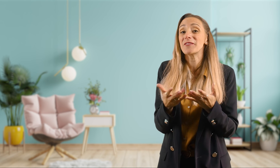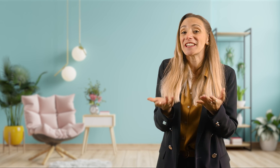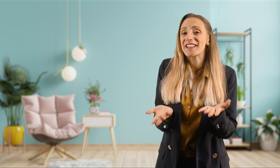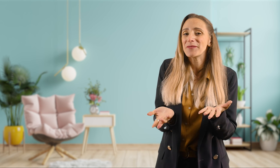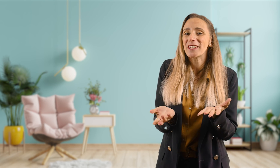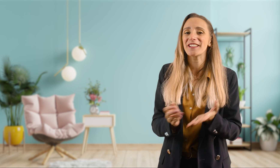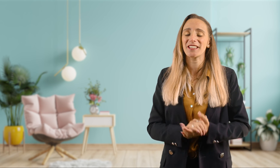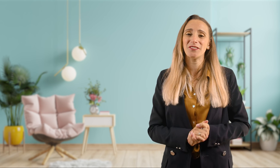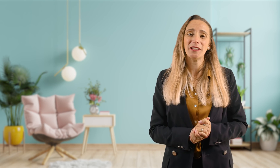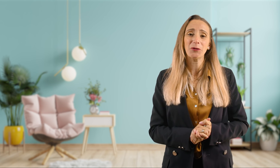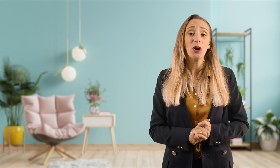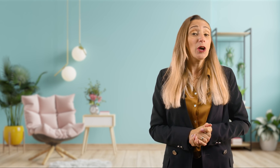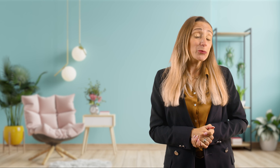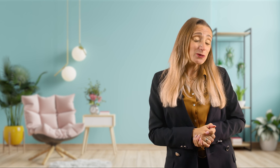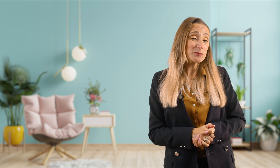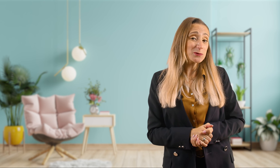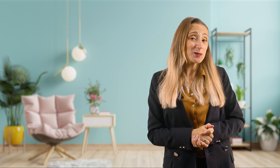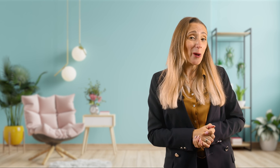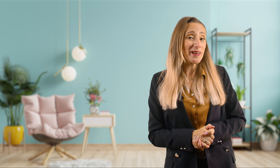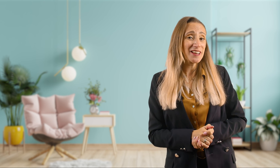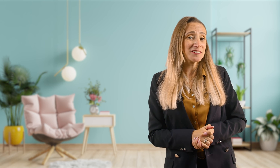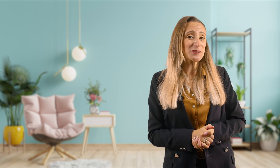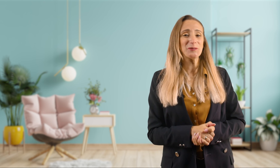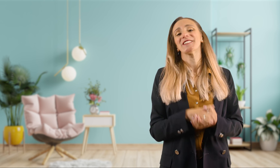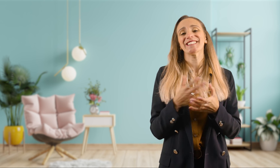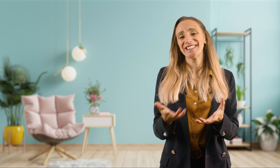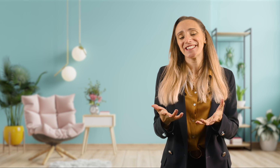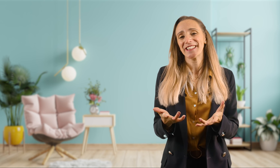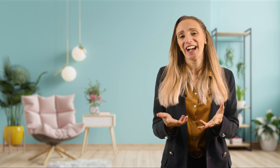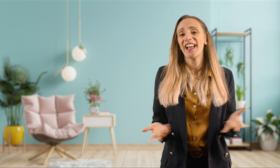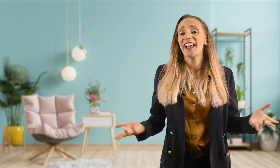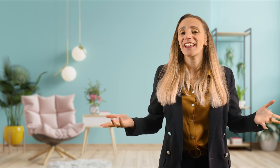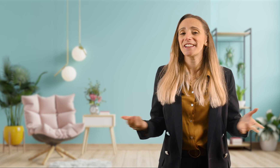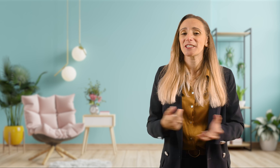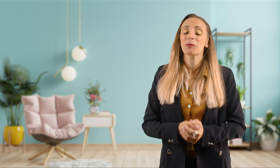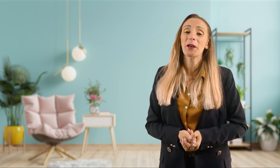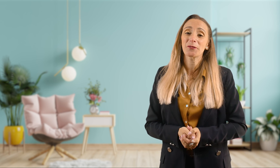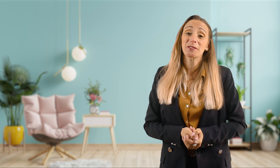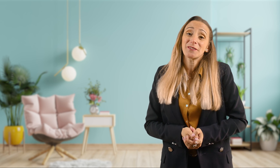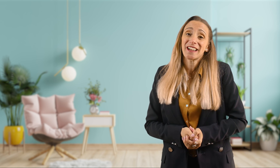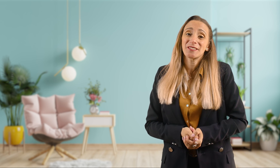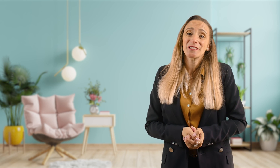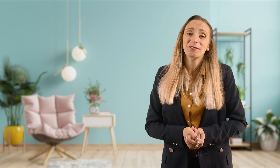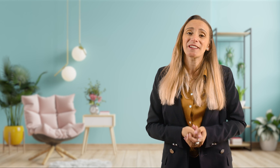avez aimé cette vidéo. Petit pouce en bas de la vidéo si c'est le cas. et j'espère que vous avez hâte d'en